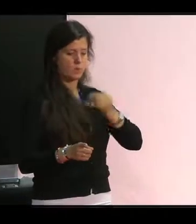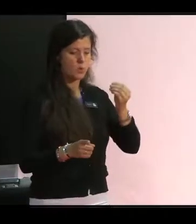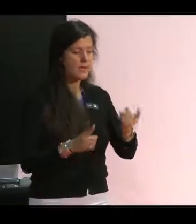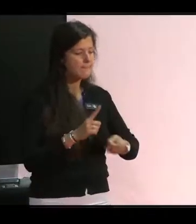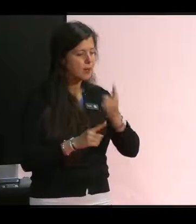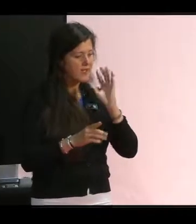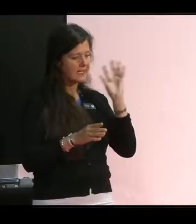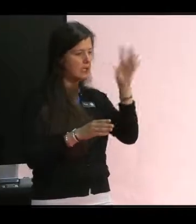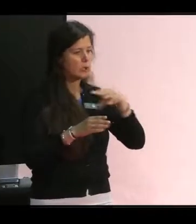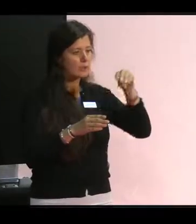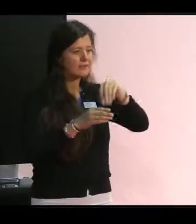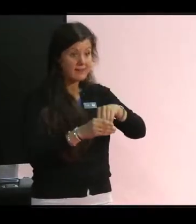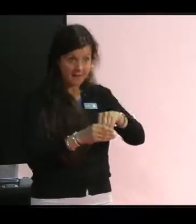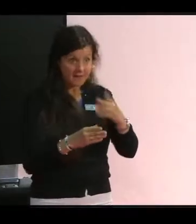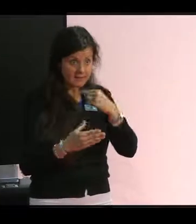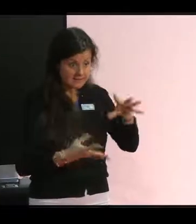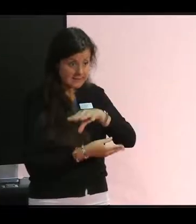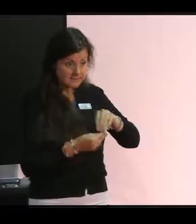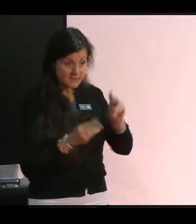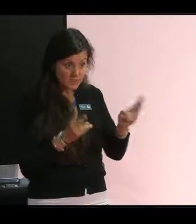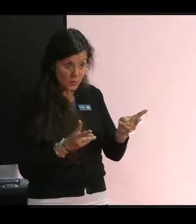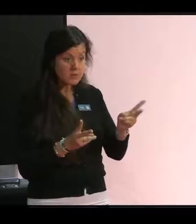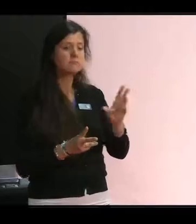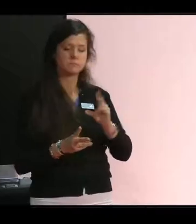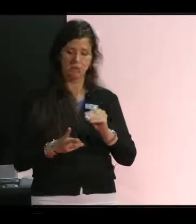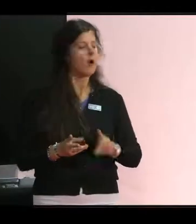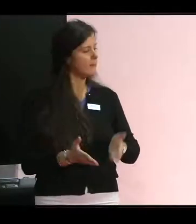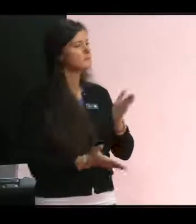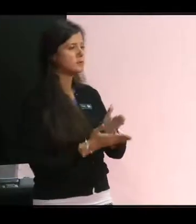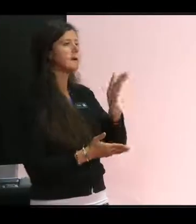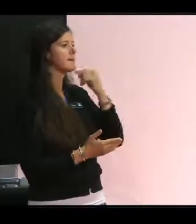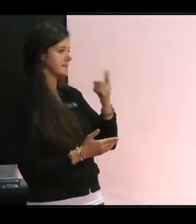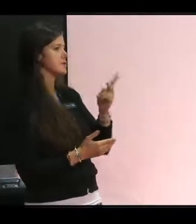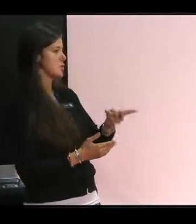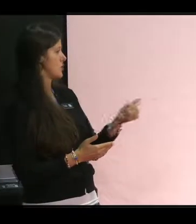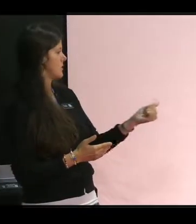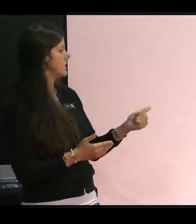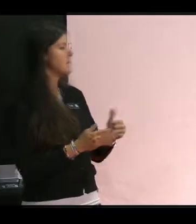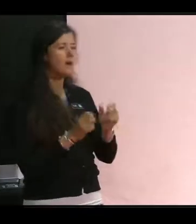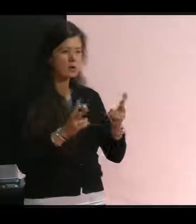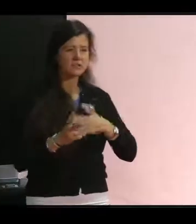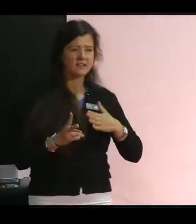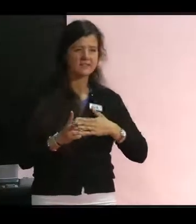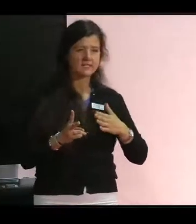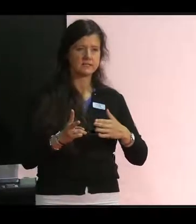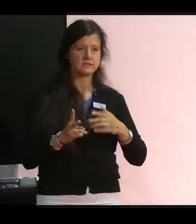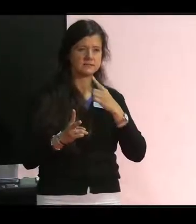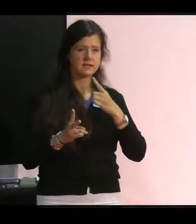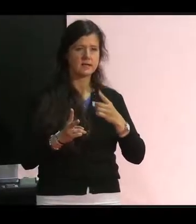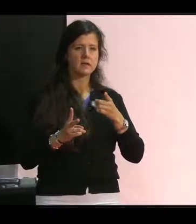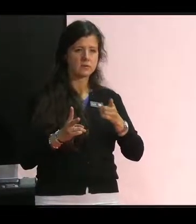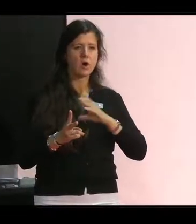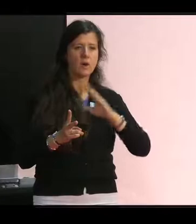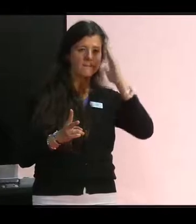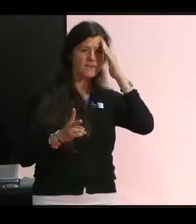inkludera. Kan man sammanfatta det så? Så kan man absolut sammanfatta det. Så skulle jag också säga, var medveten